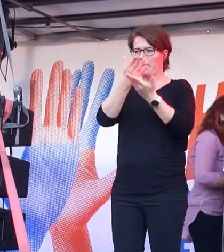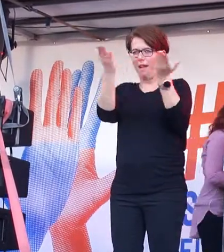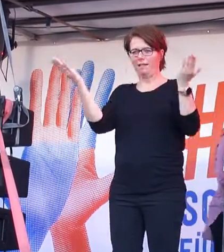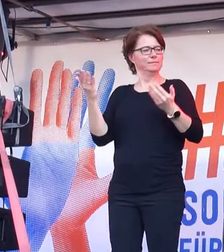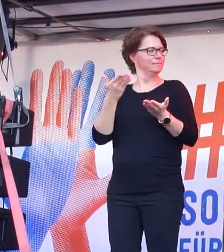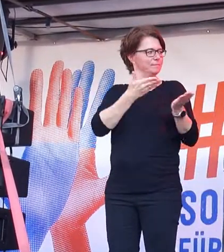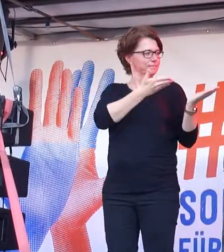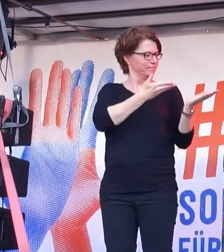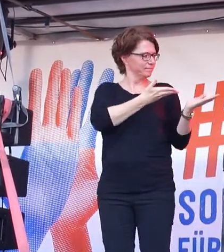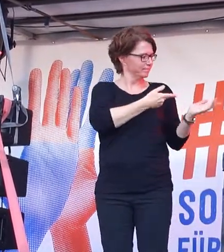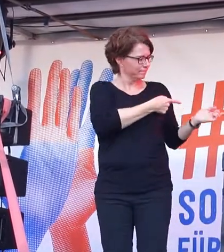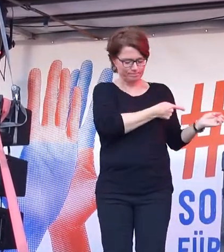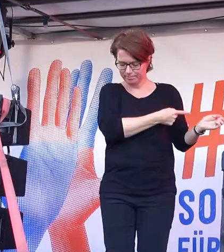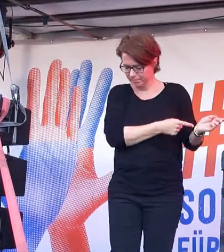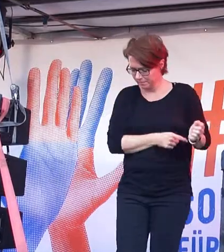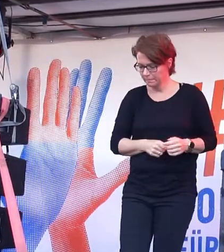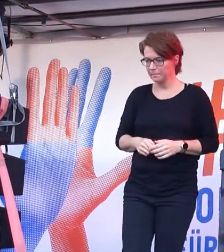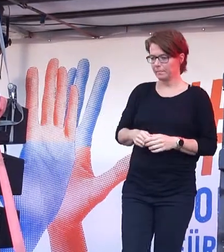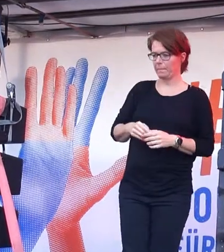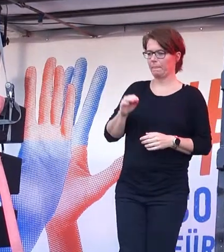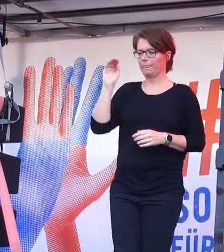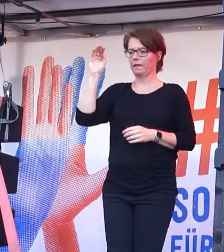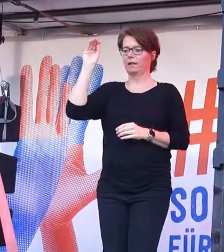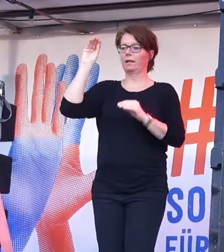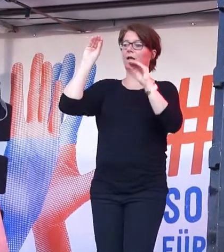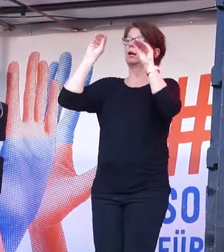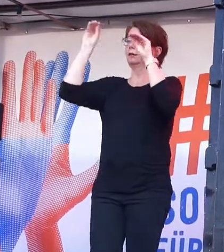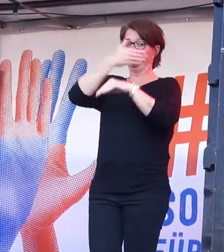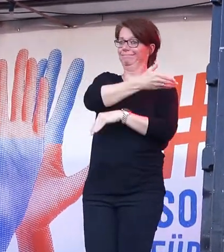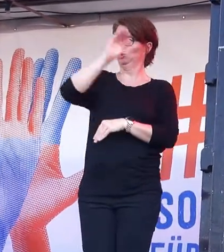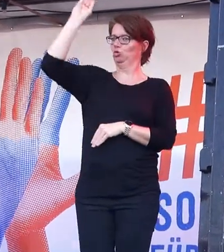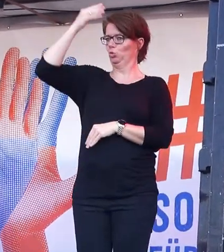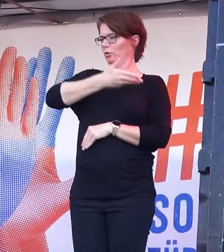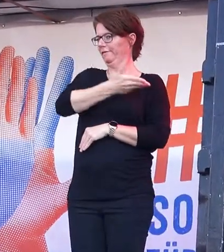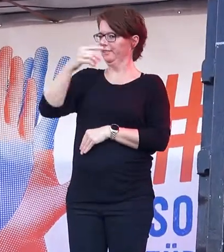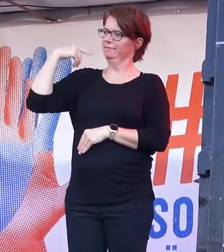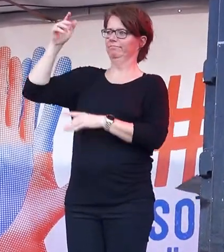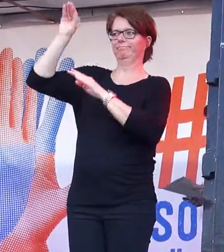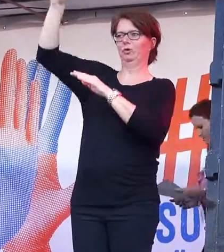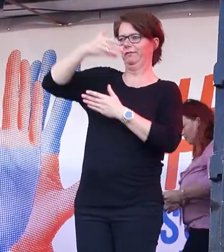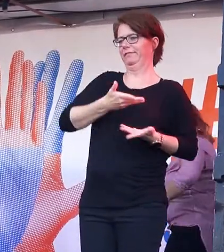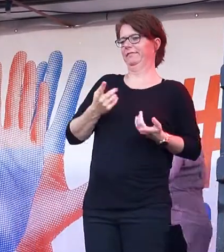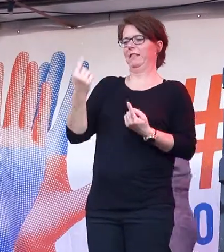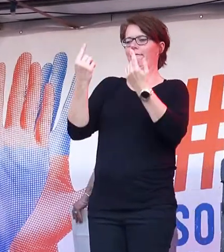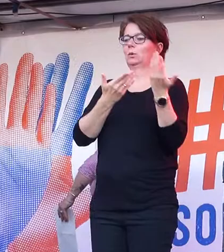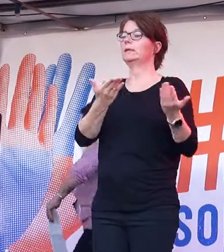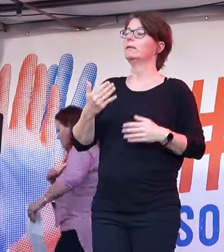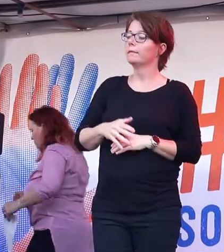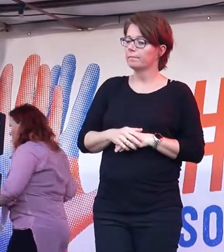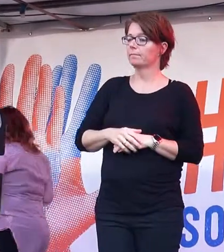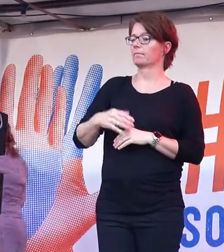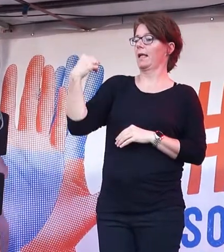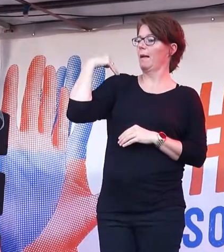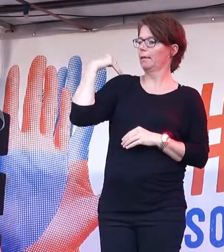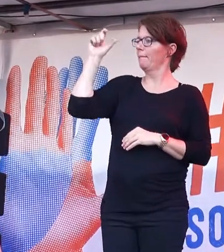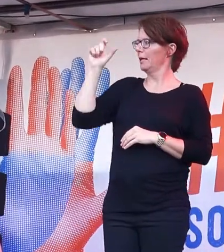Ich hab hier die Zukunft mitgebracht. Also, erstmal wollte ich einen ganz herzlichen Dank an Frau Trautwein sagen. Ich kann mich Ihren Worten